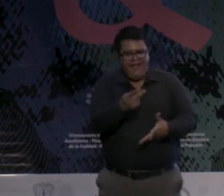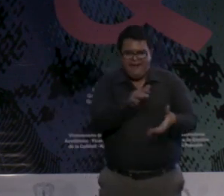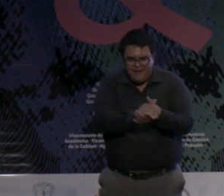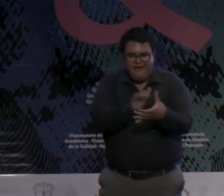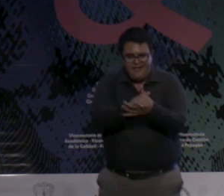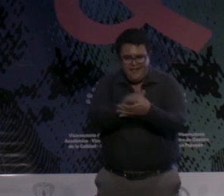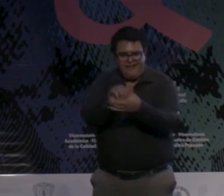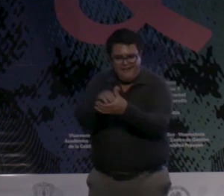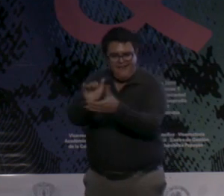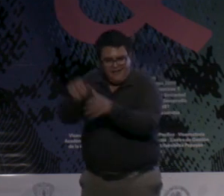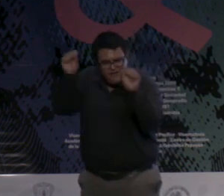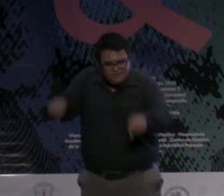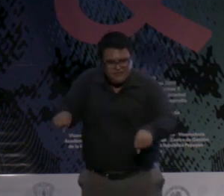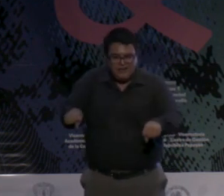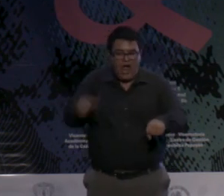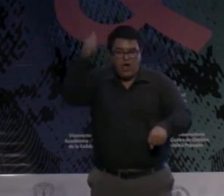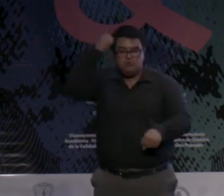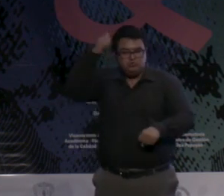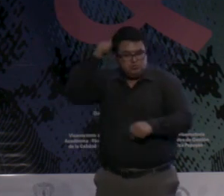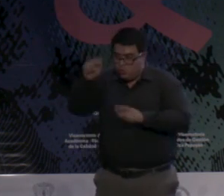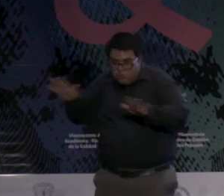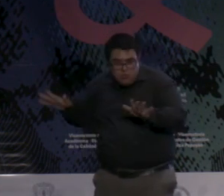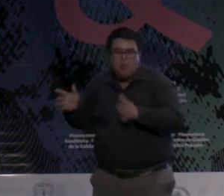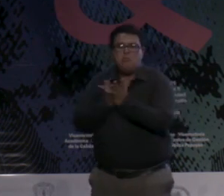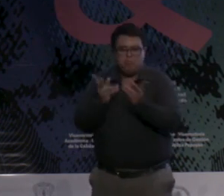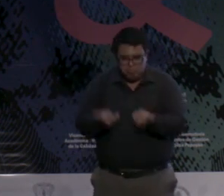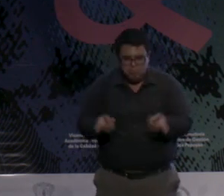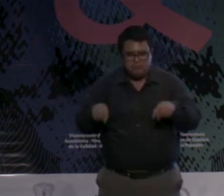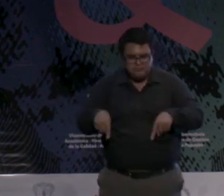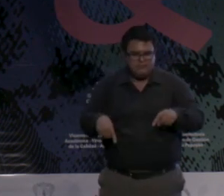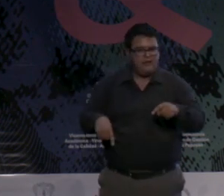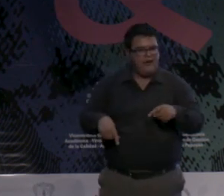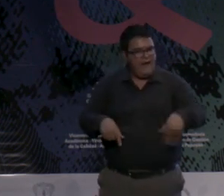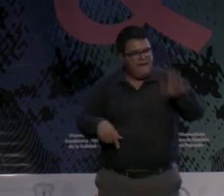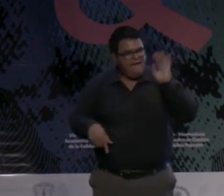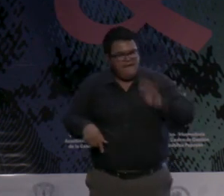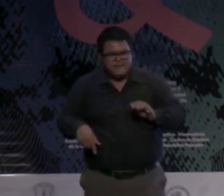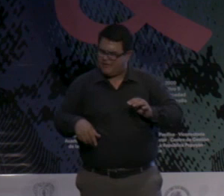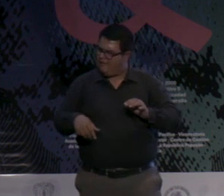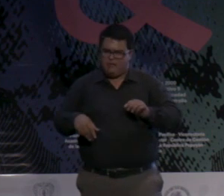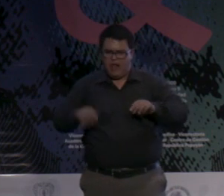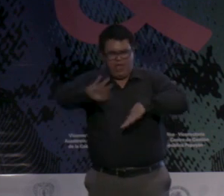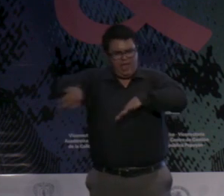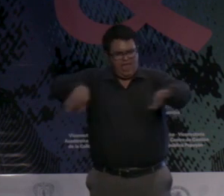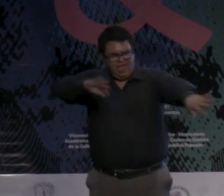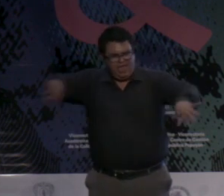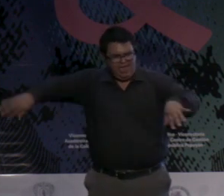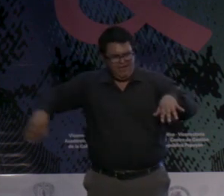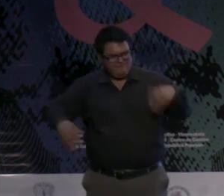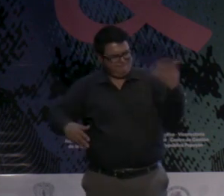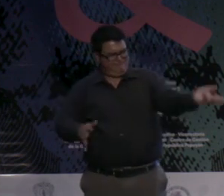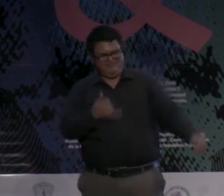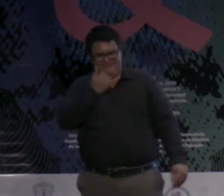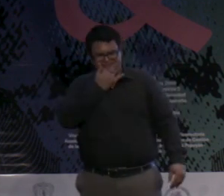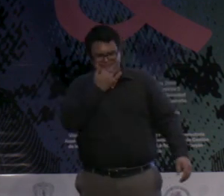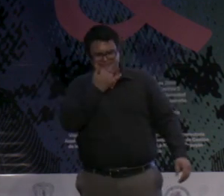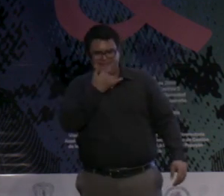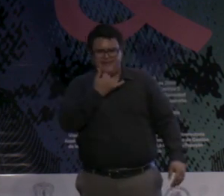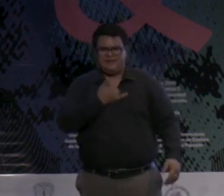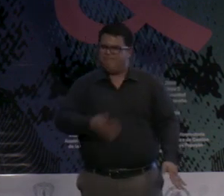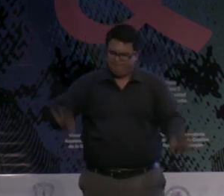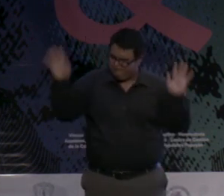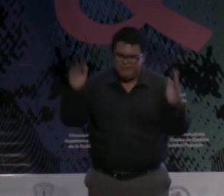zona. La mayoría de estos vendedores informales pues los conocemos hace muchos años todos los que estamos en la Javeriana, y por supuesto que empezamos a mirar en